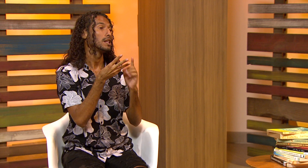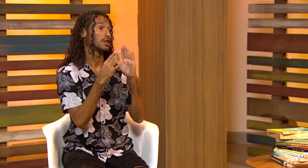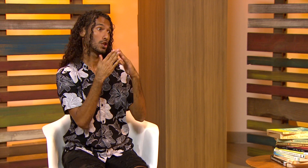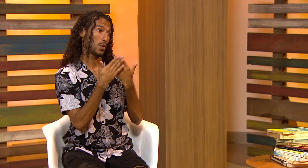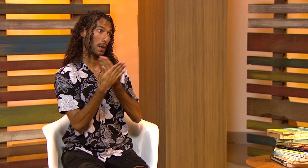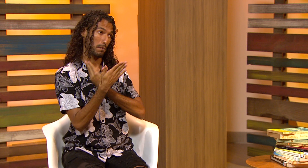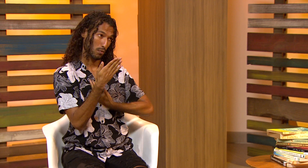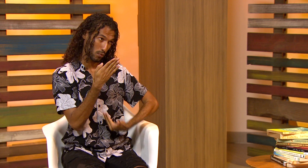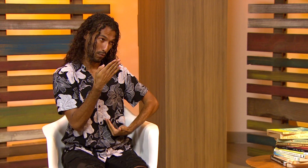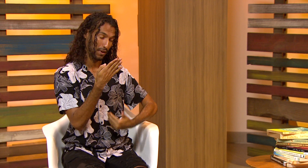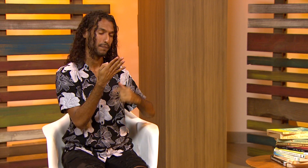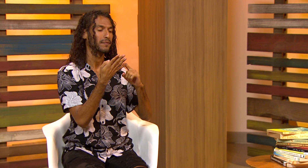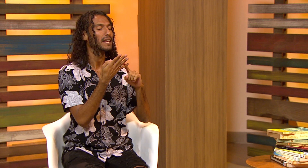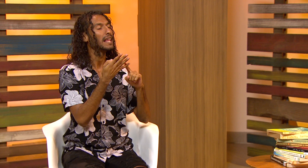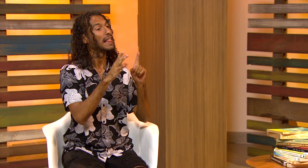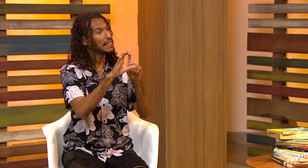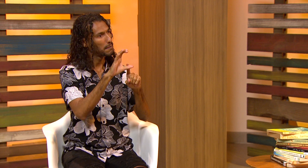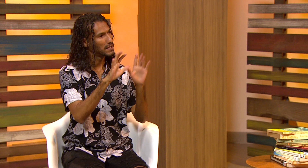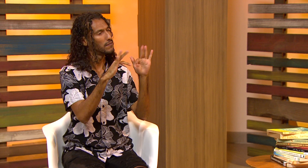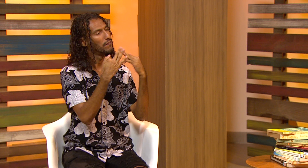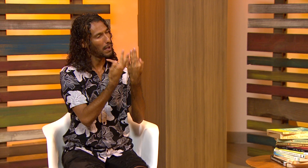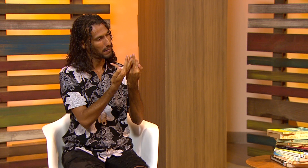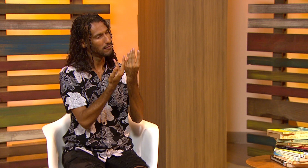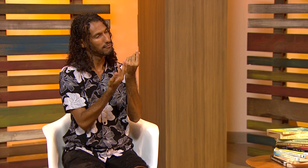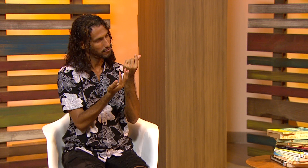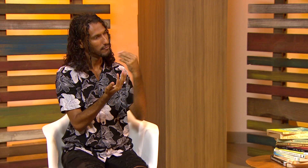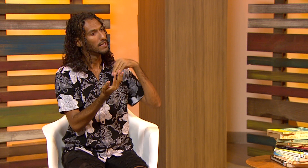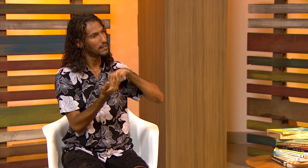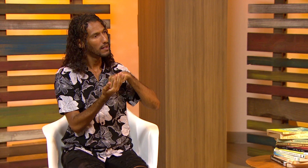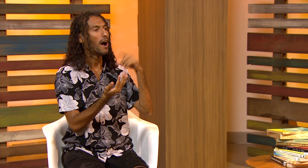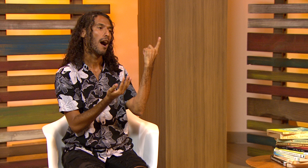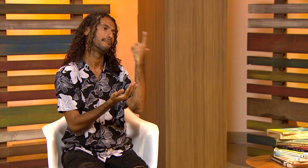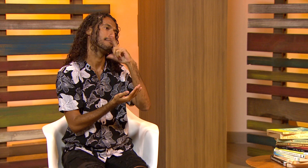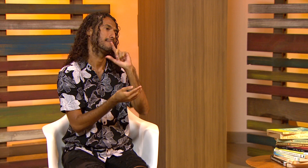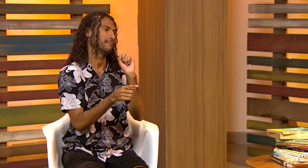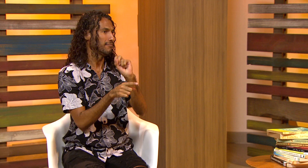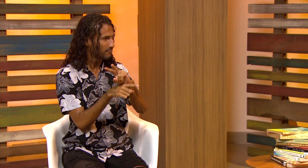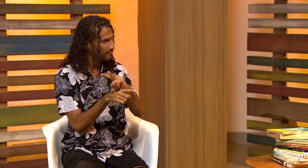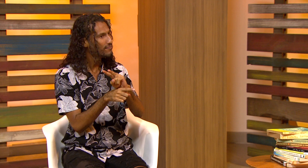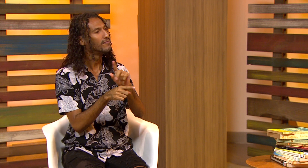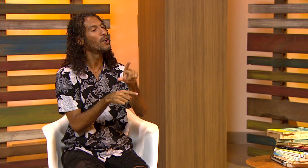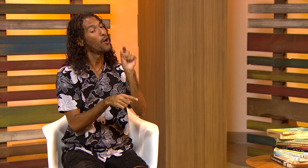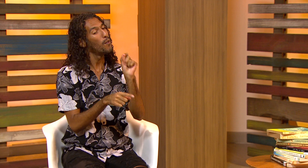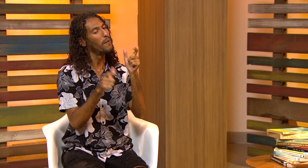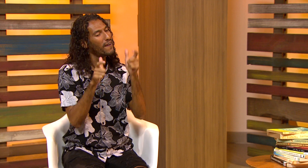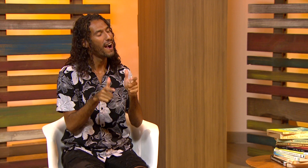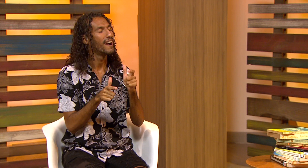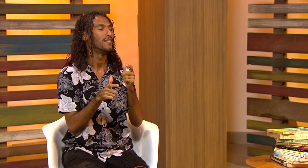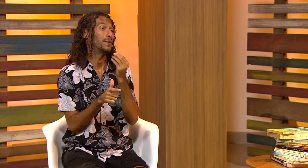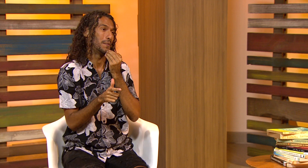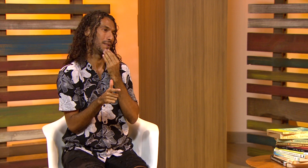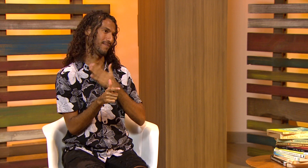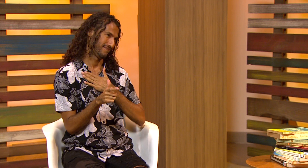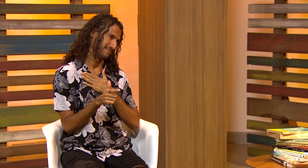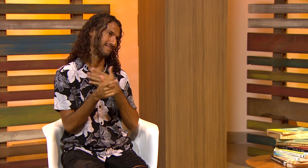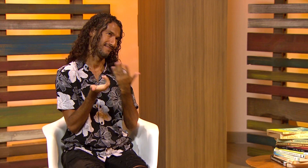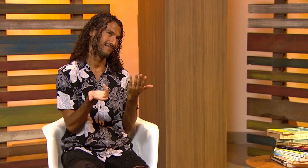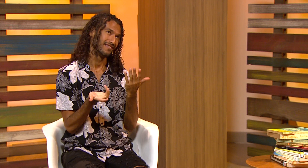até um salário, e entre outras coisas, E também, nessas condições de acesso,